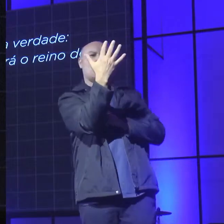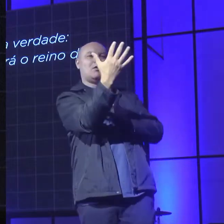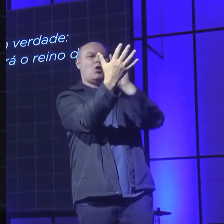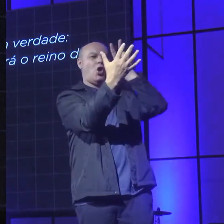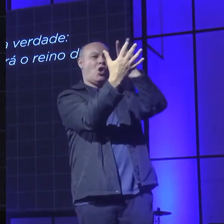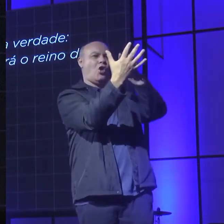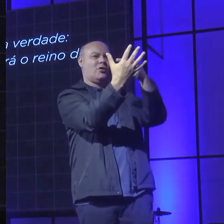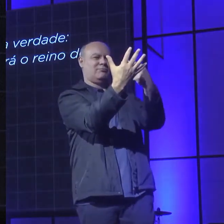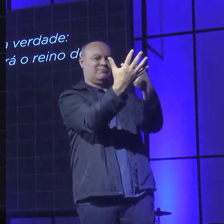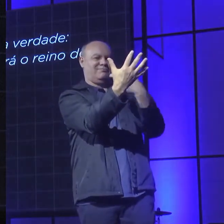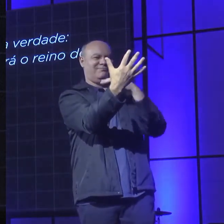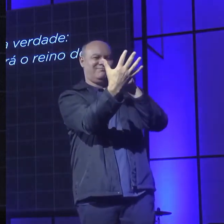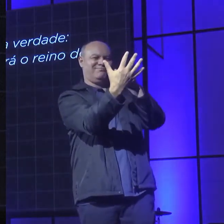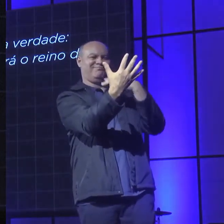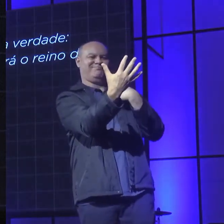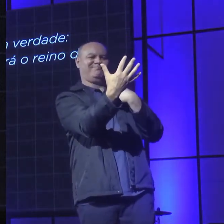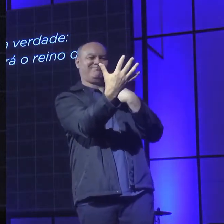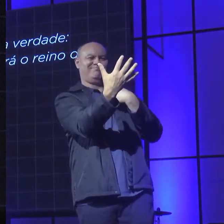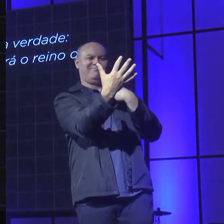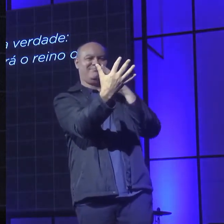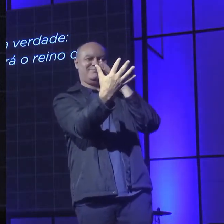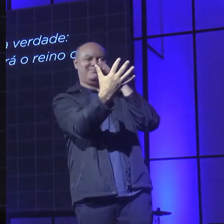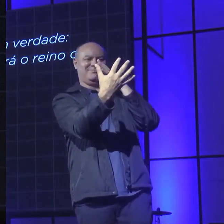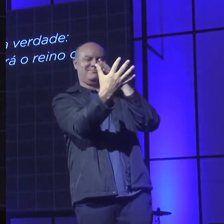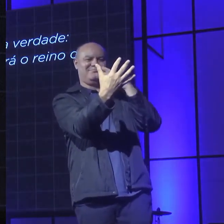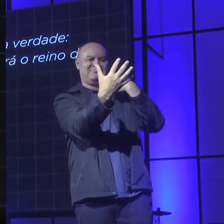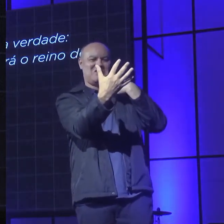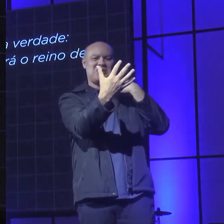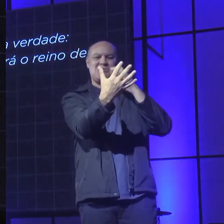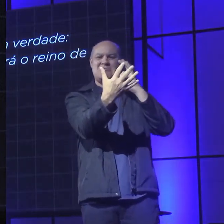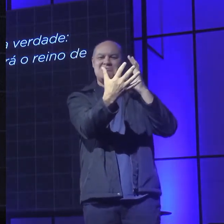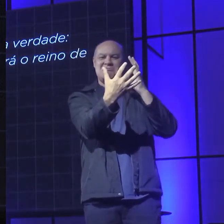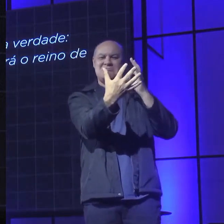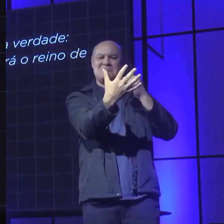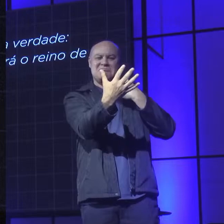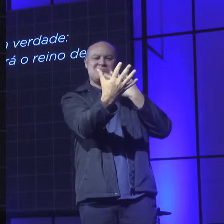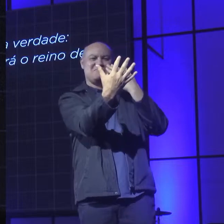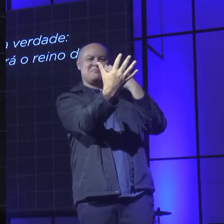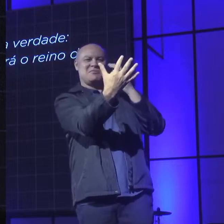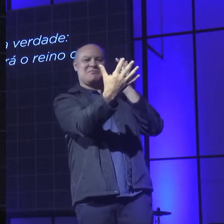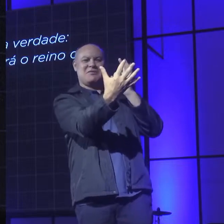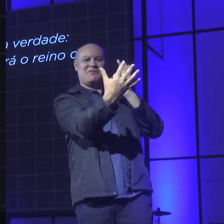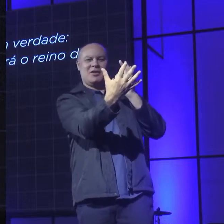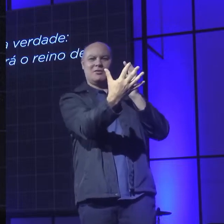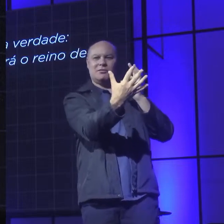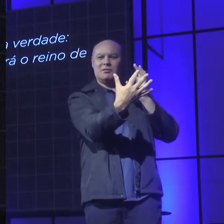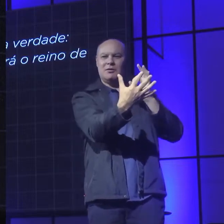eu venci, eu sou o cara, não sou que nem esses aí.